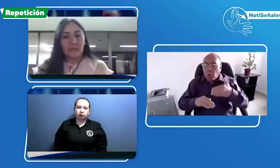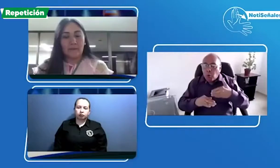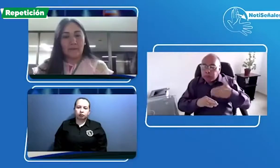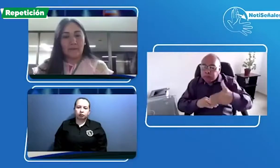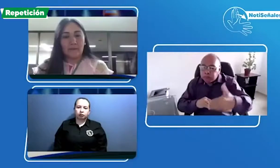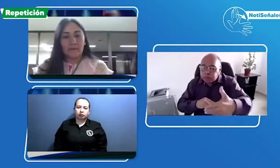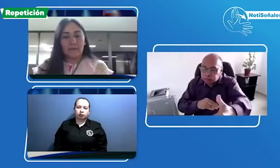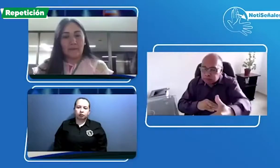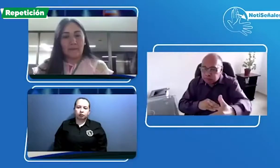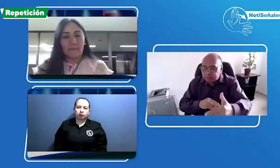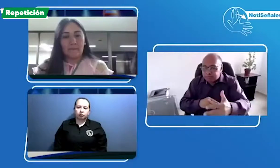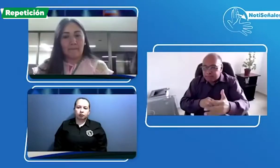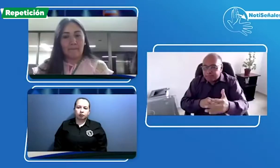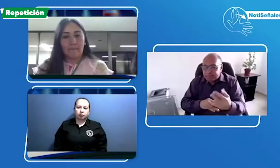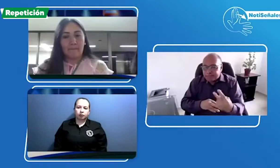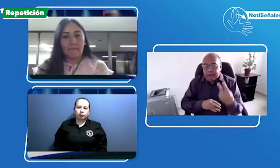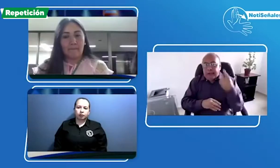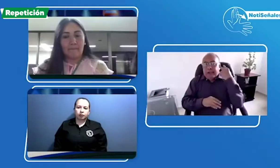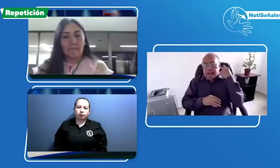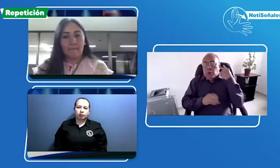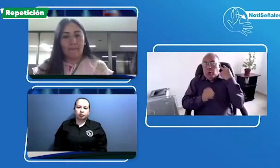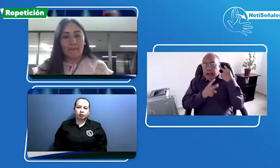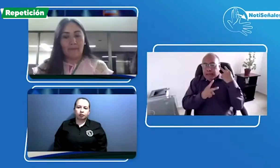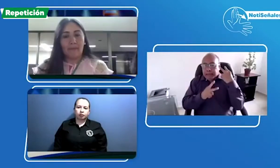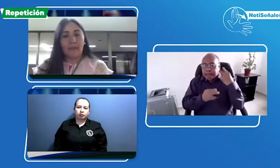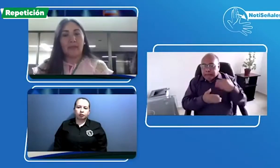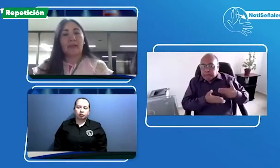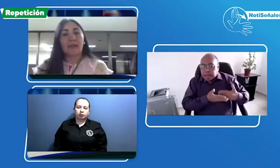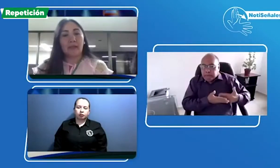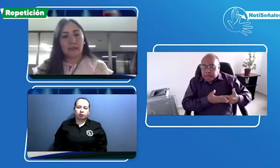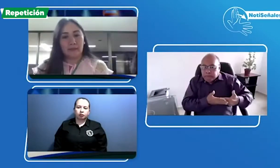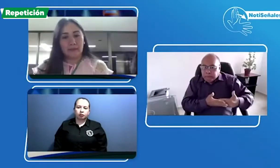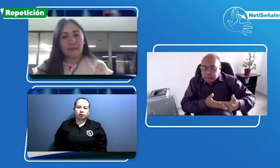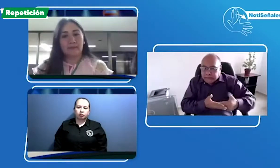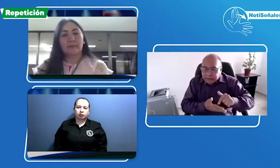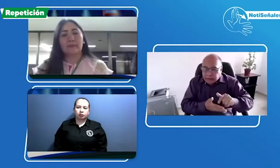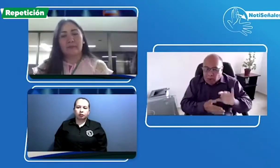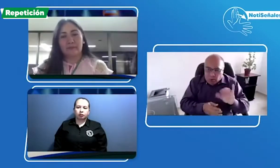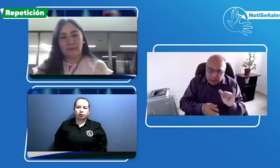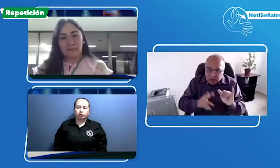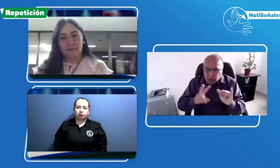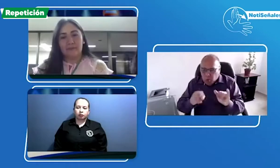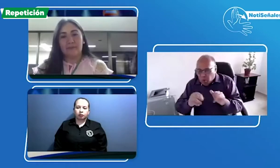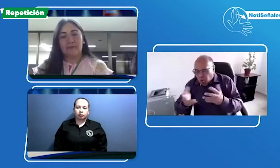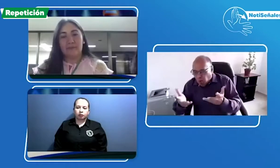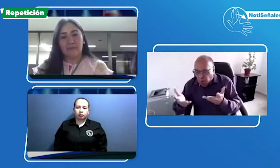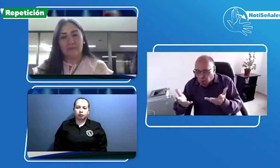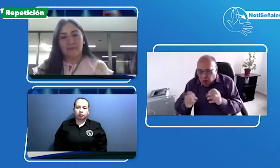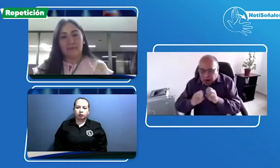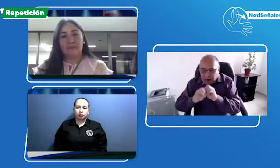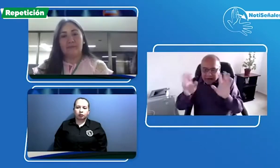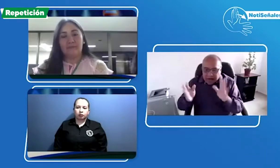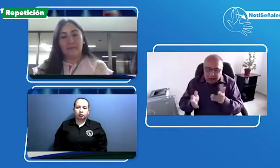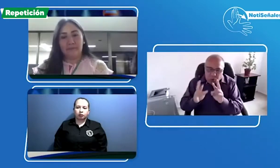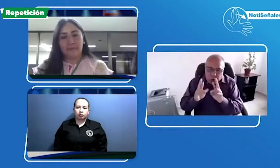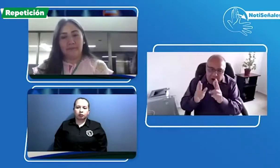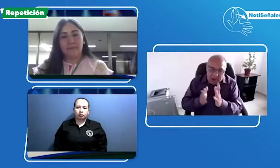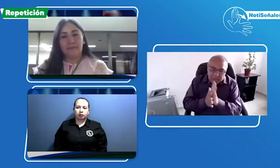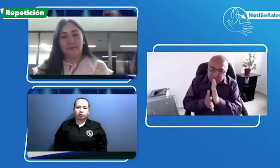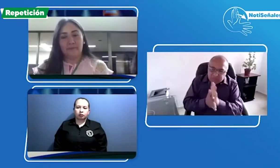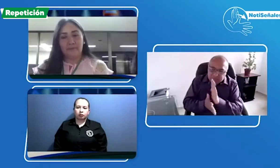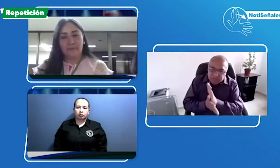en en la minucia de lo que sucedió sino en pensar hacia adelante y en ver cómo solucionar esta situación ¿no?